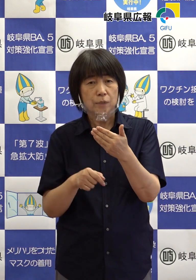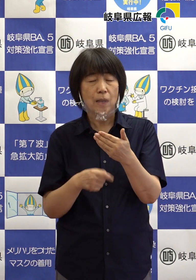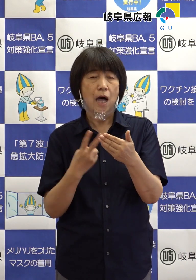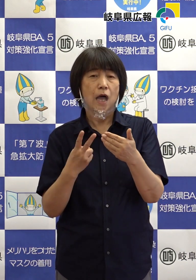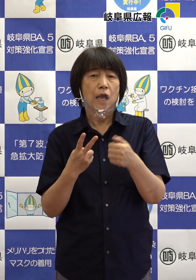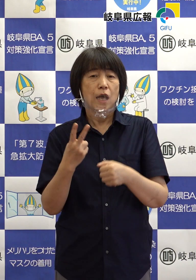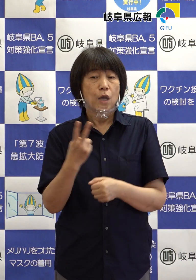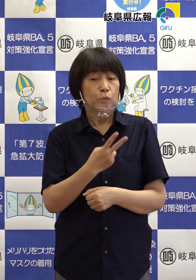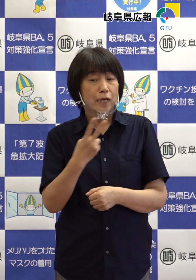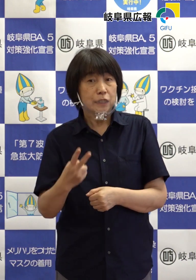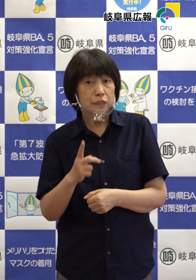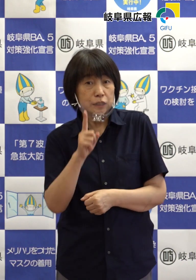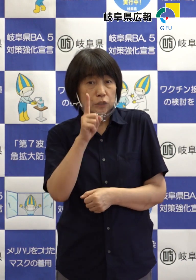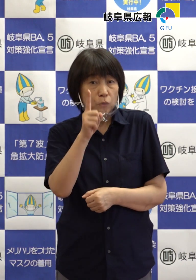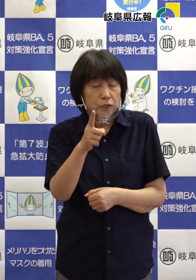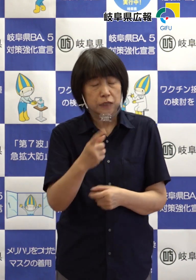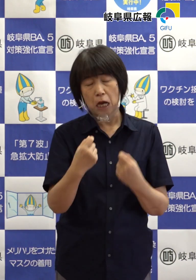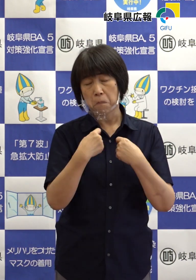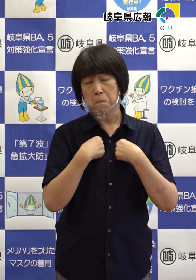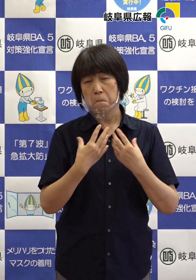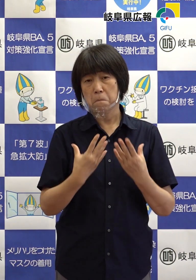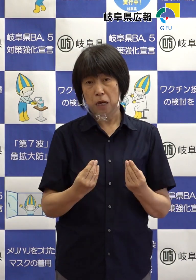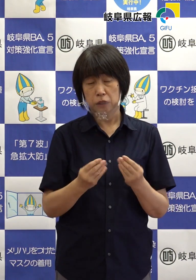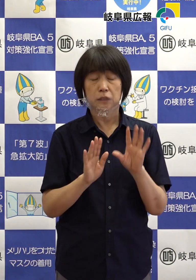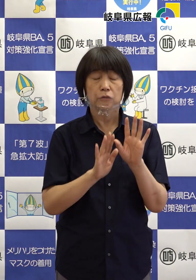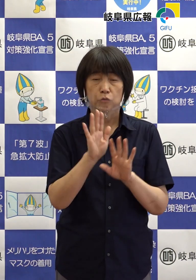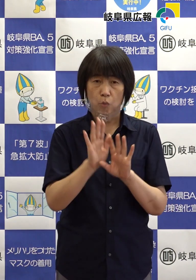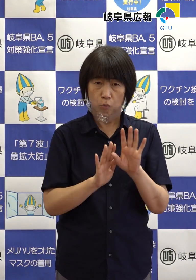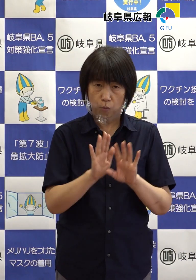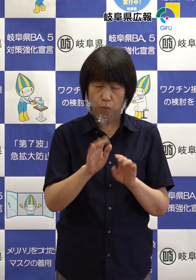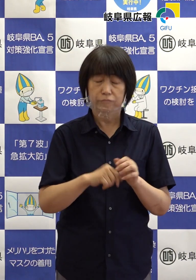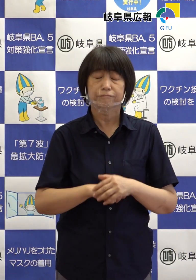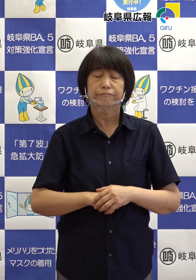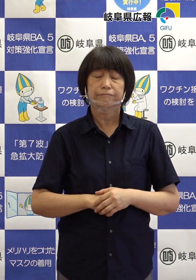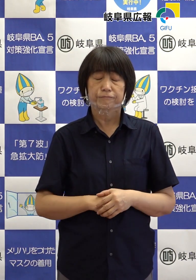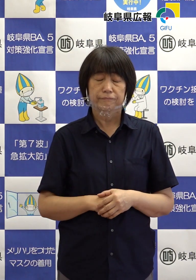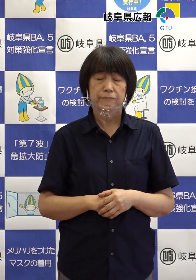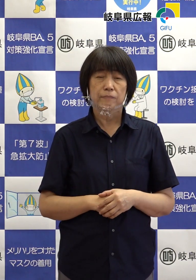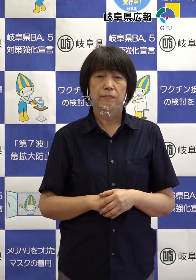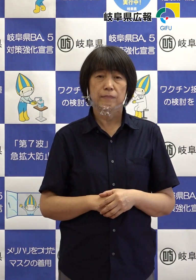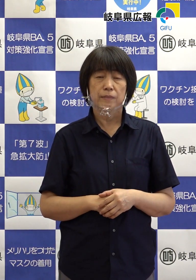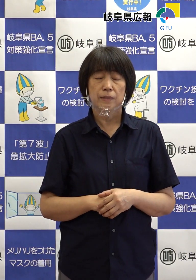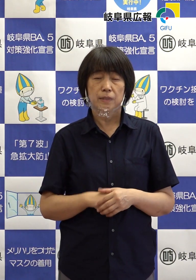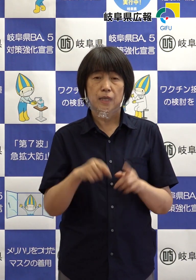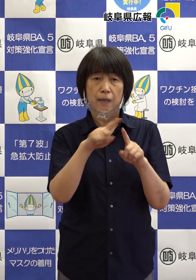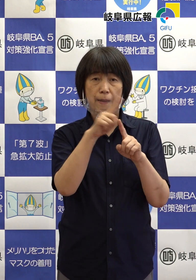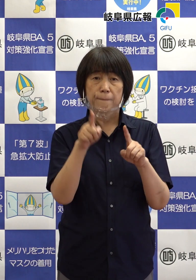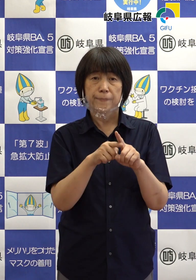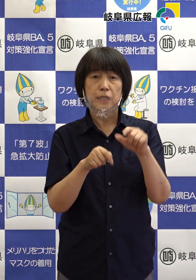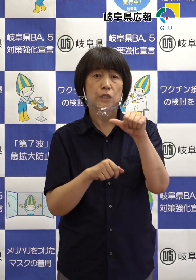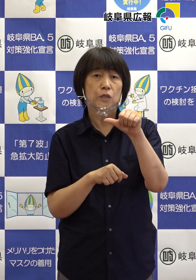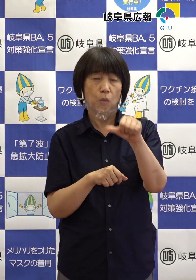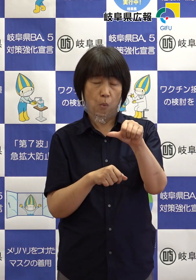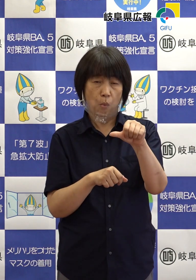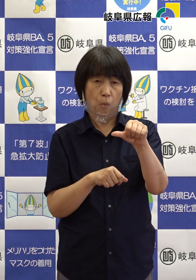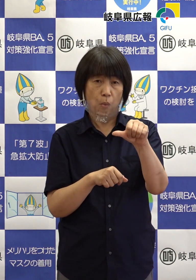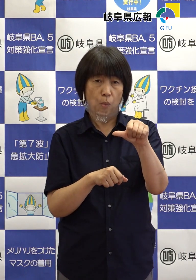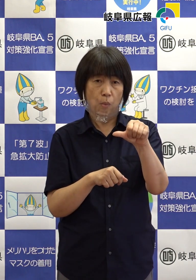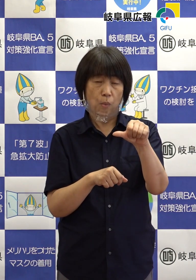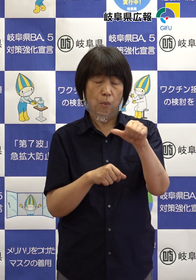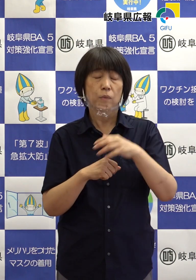こういう状態になっているということでございますそれから5 p 氏は波のスタートから